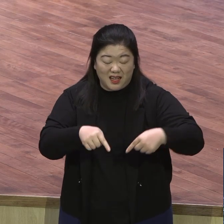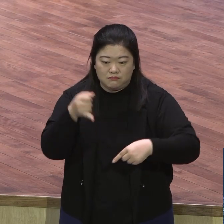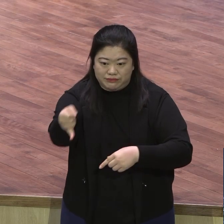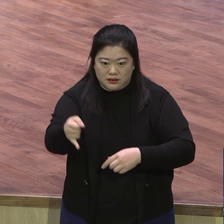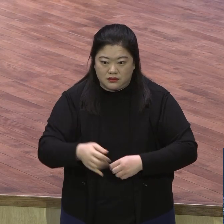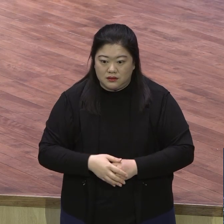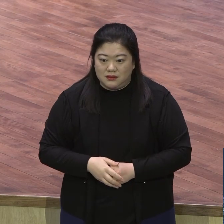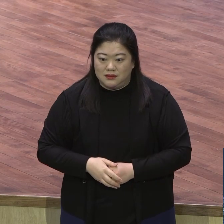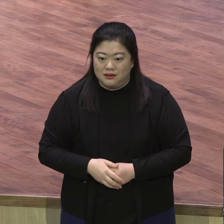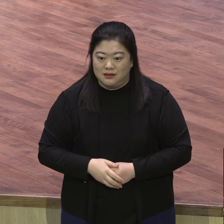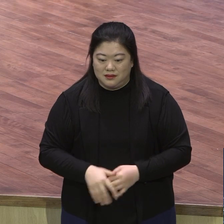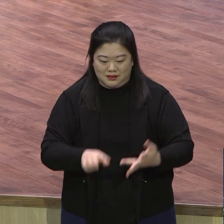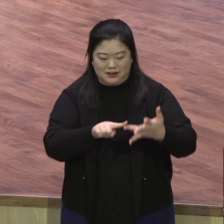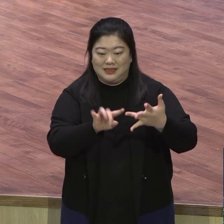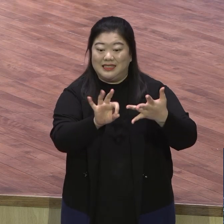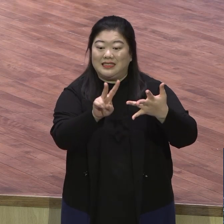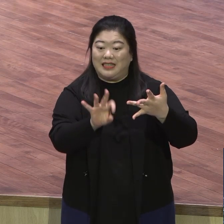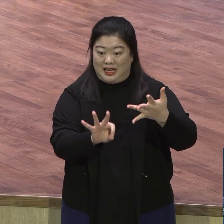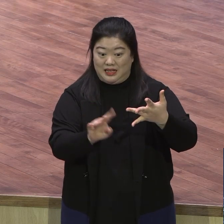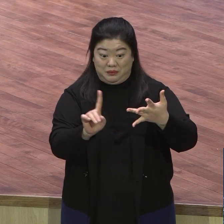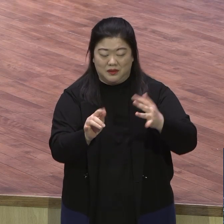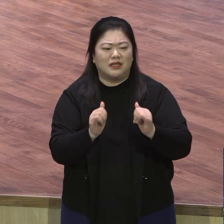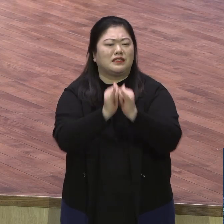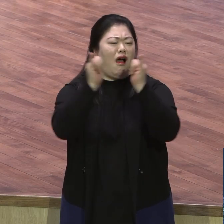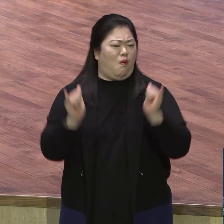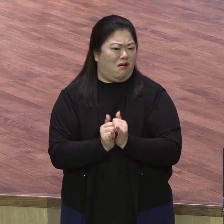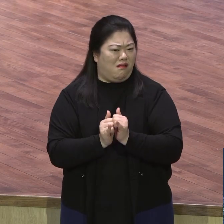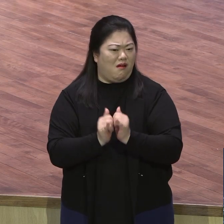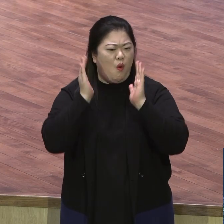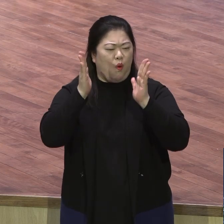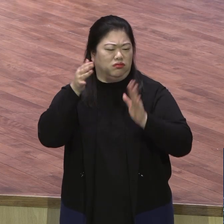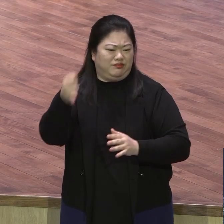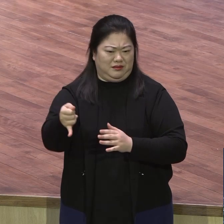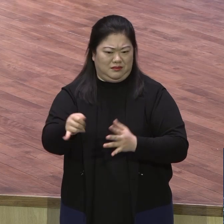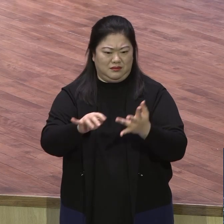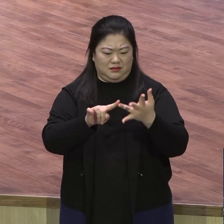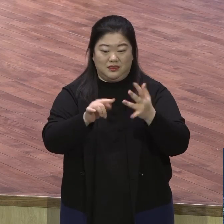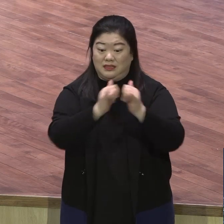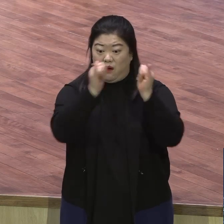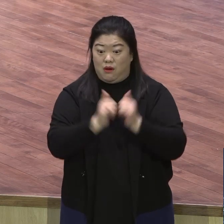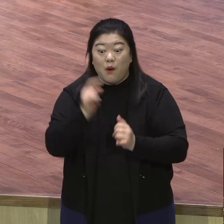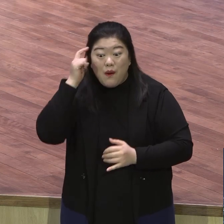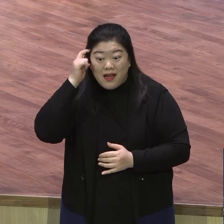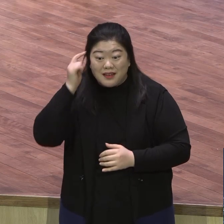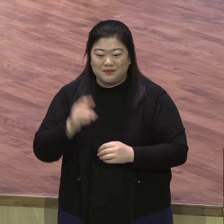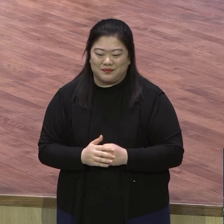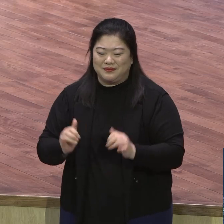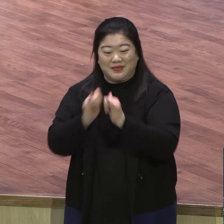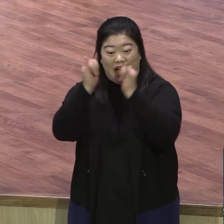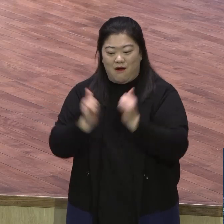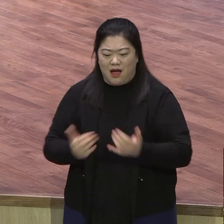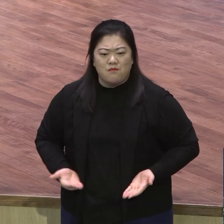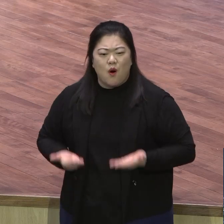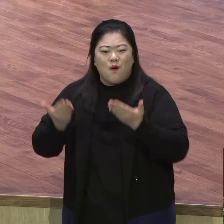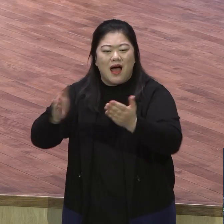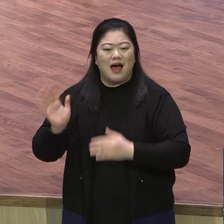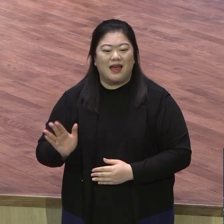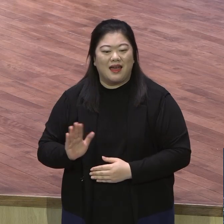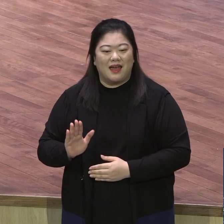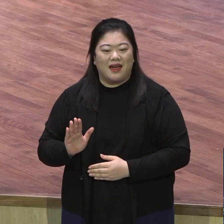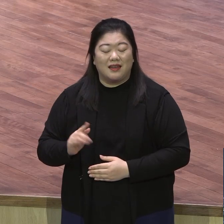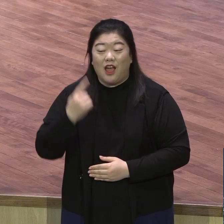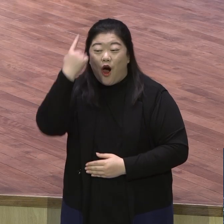양을 받은 과목인데 그게 뭐냐? 사회. 사회 과목인데 워낙 사회에 봉사를 안 하다가 명절되면 한두 번